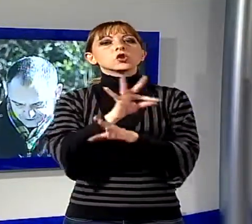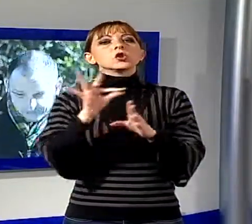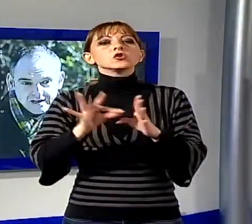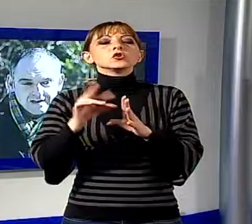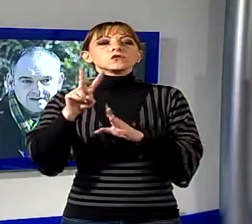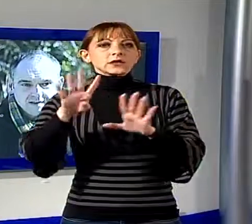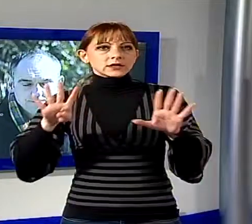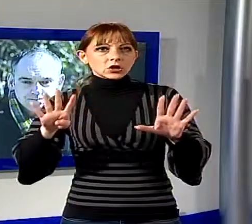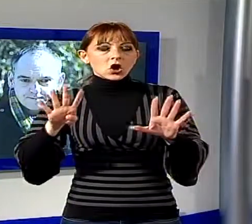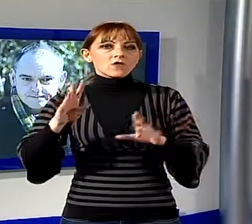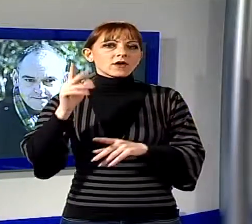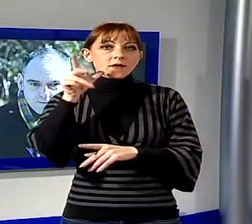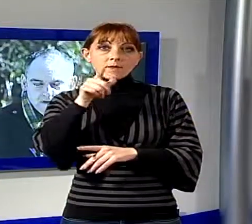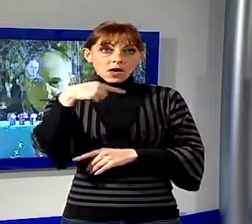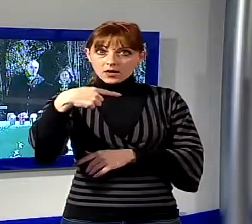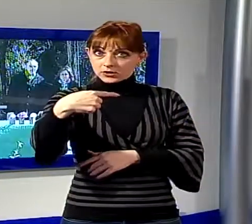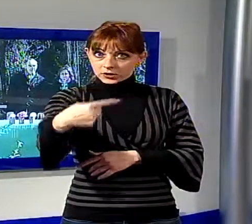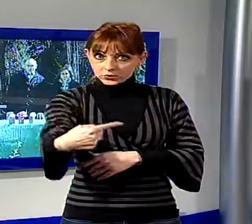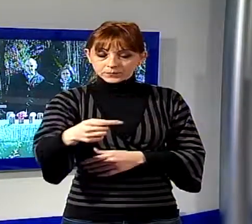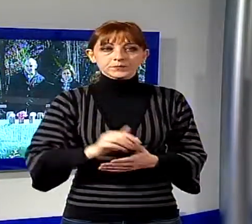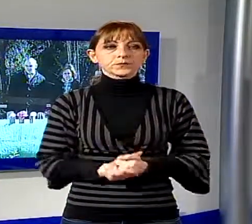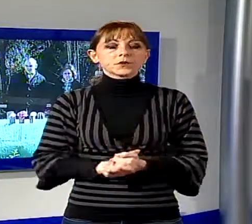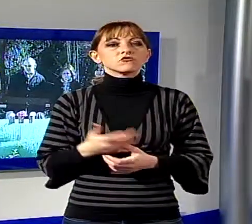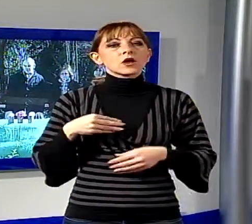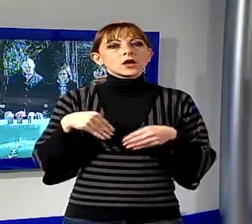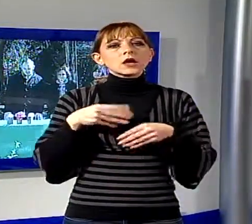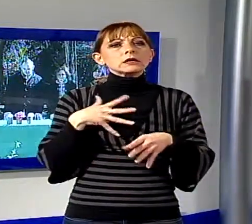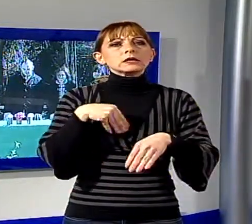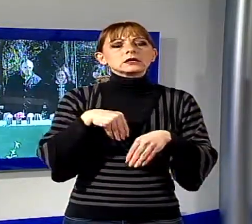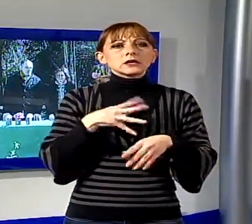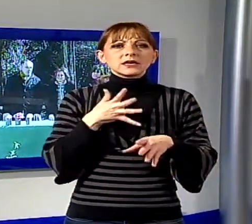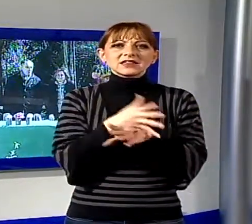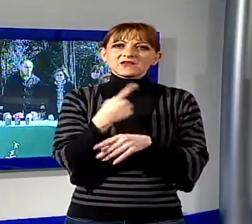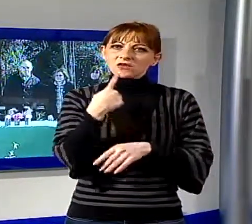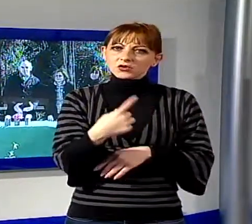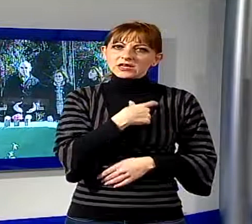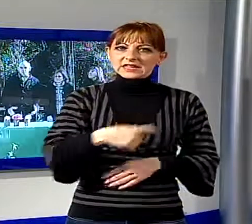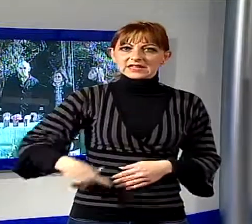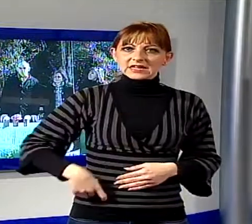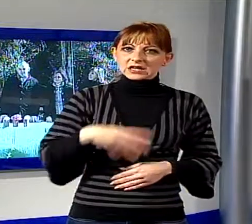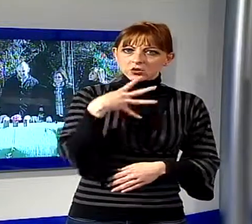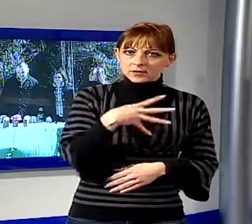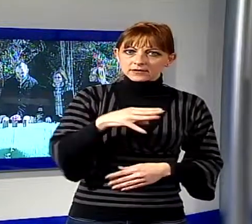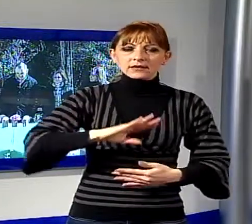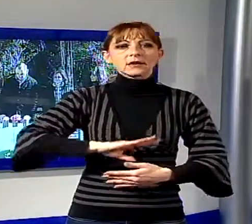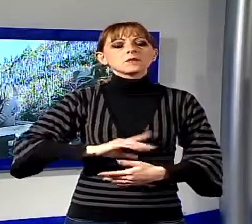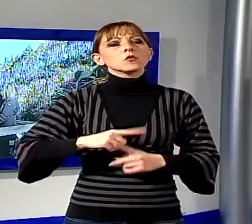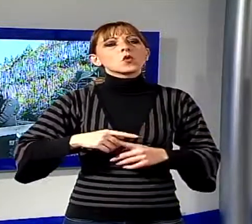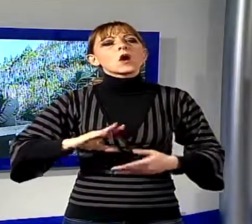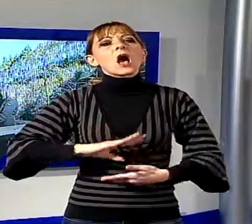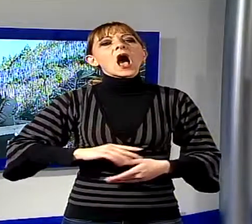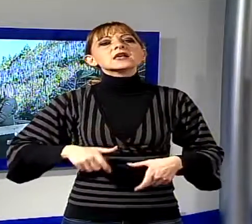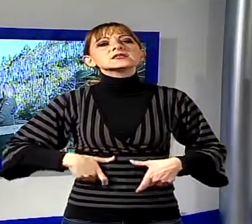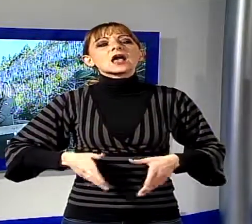Camelieto e alla quale sono intervenuti il sindaco Luca Menesini, l'assessore alla cultura Silvia Amadei, Augusto Orsi, presidente del